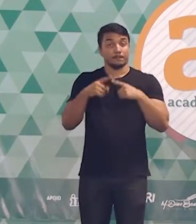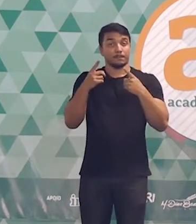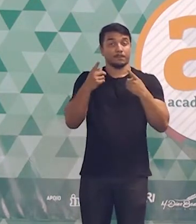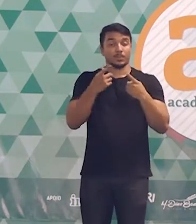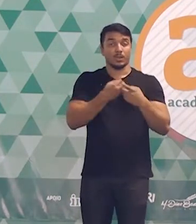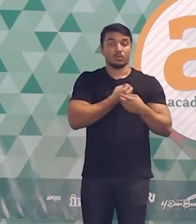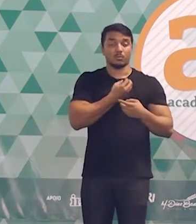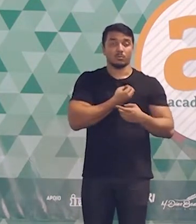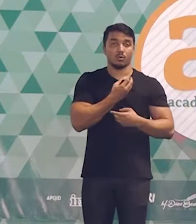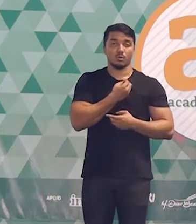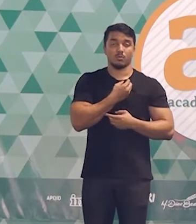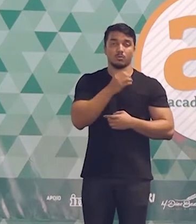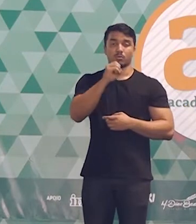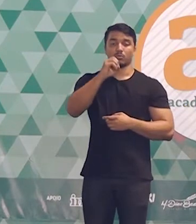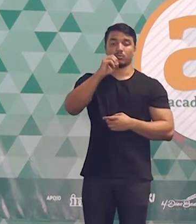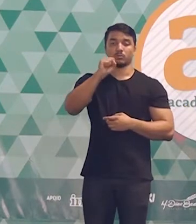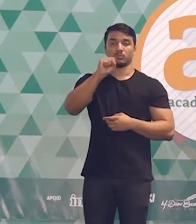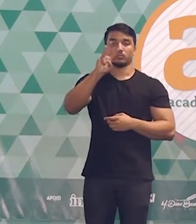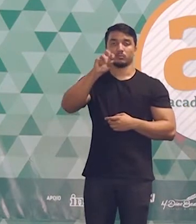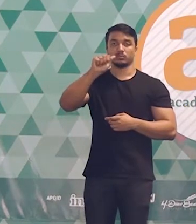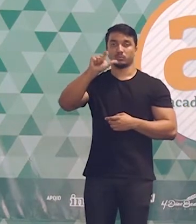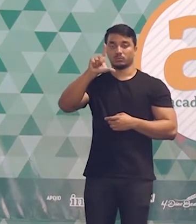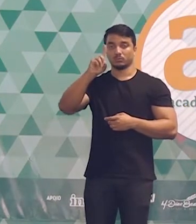Poema de Oswald de Andrade.